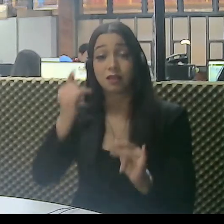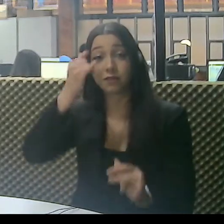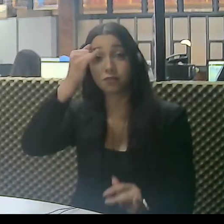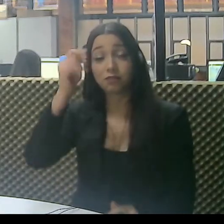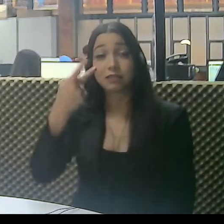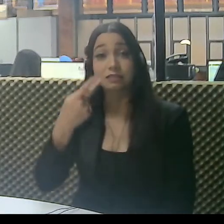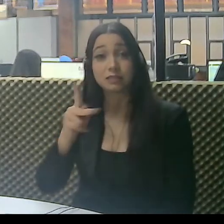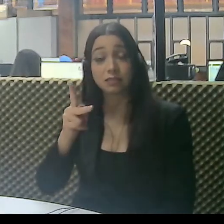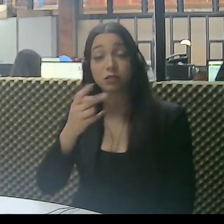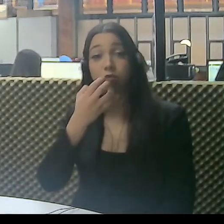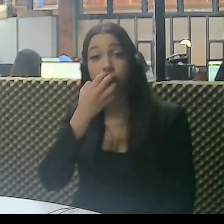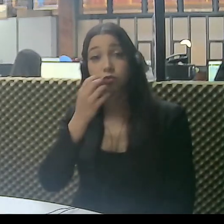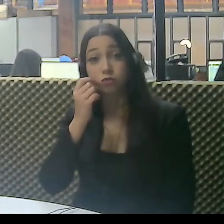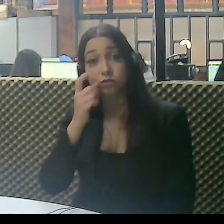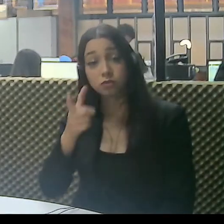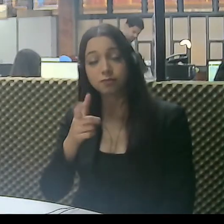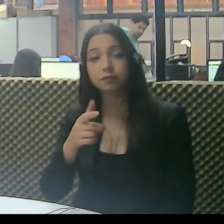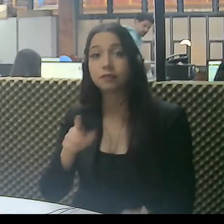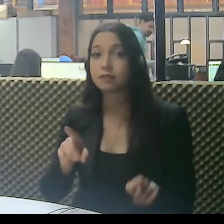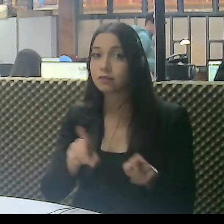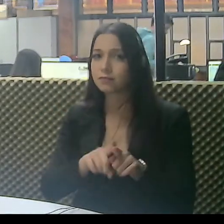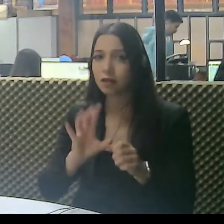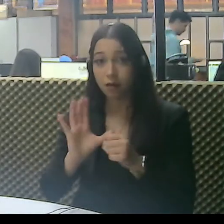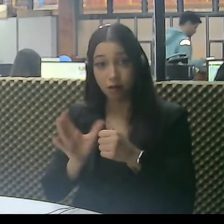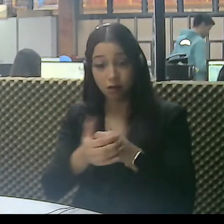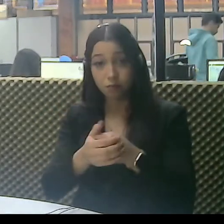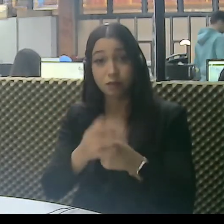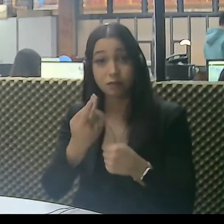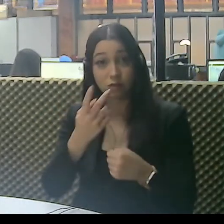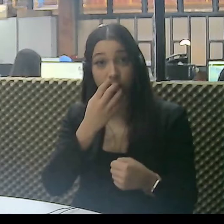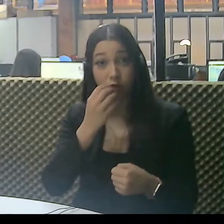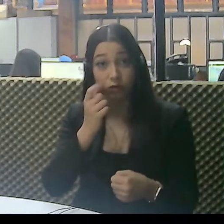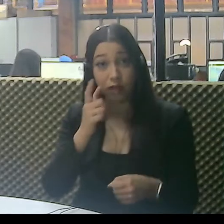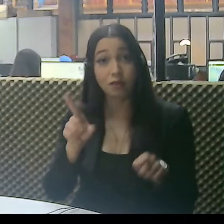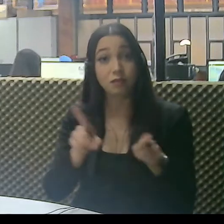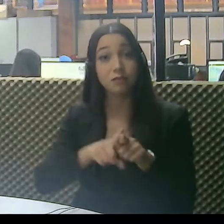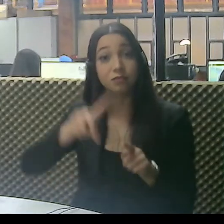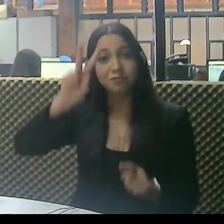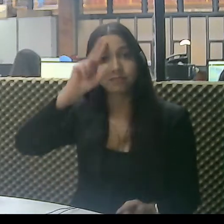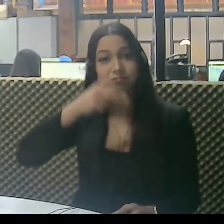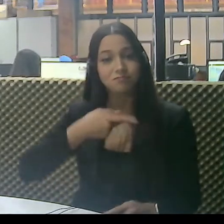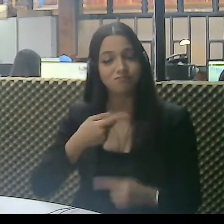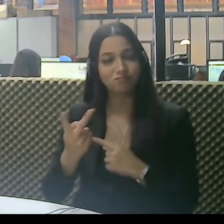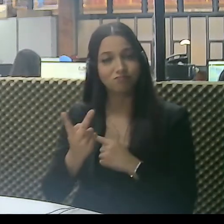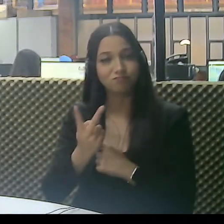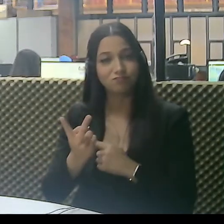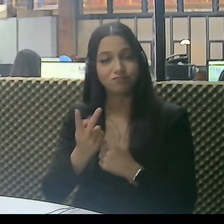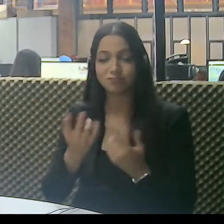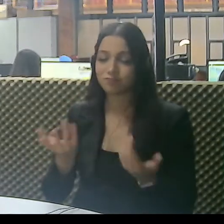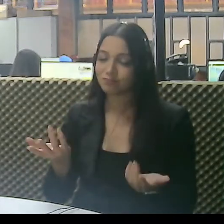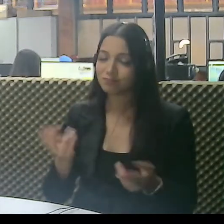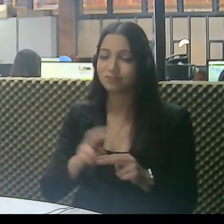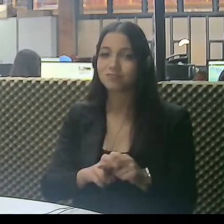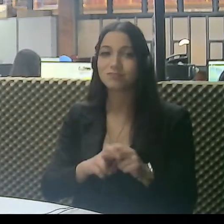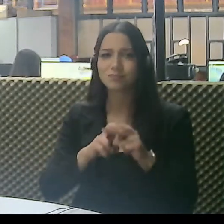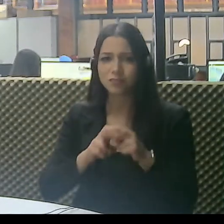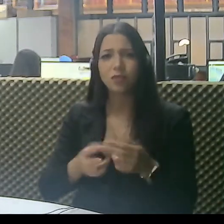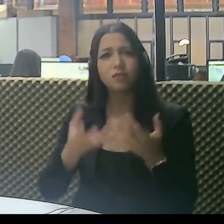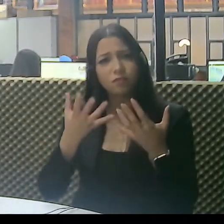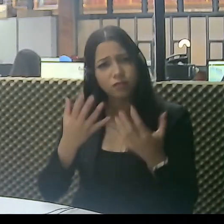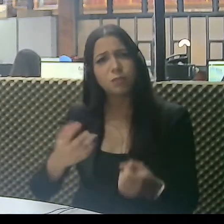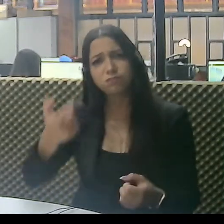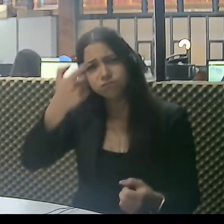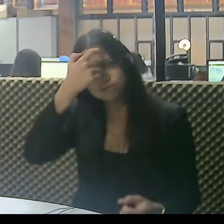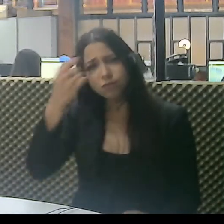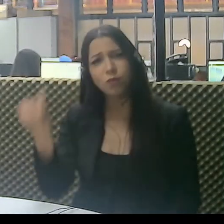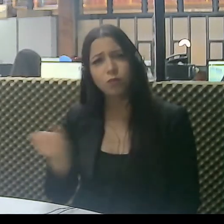seu animal. Inclusive, você protegendo o seu animal, você estará protegendo a si mesmo. Portanto, vamos levar